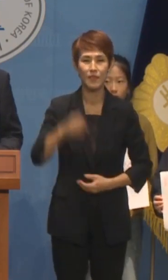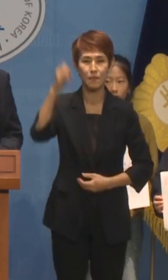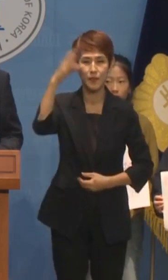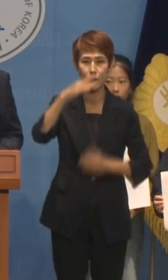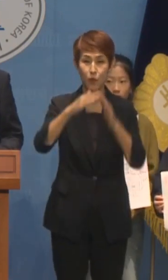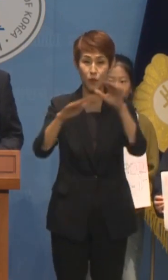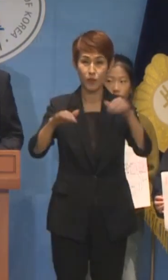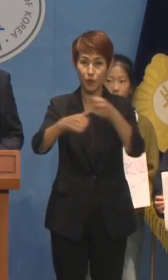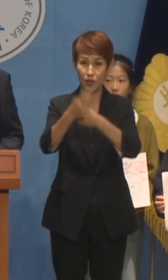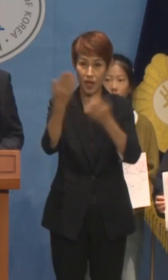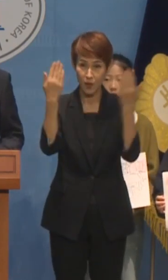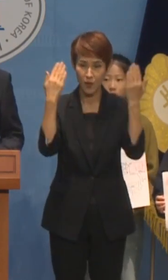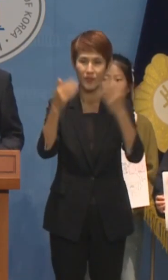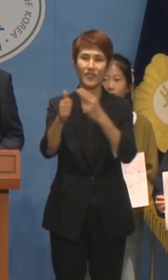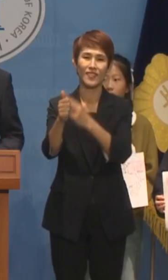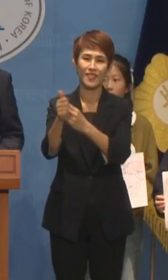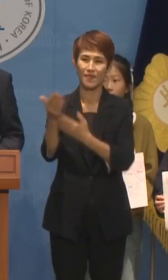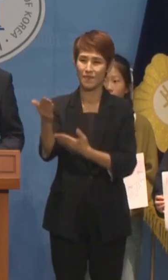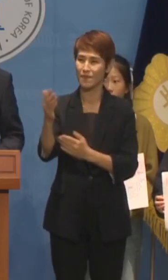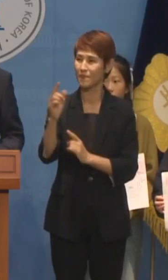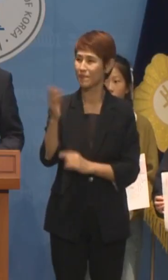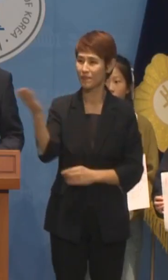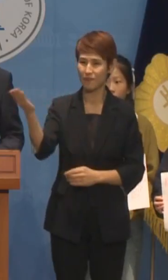빛고울초등학교 이혜중 선생님,